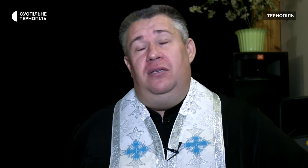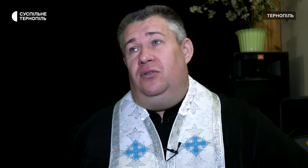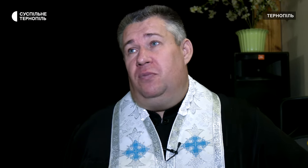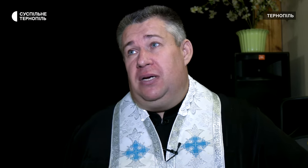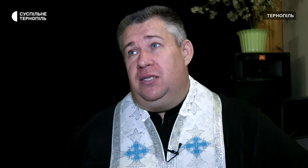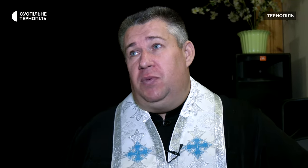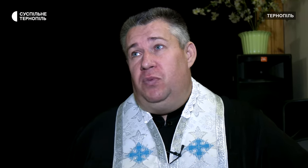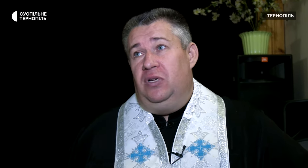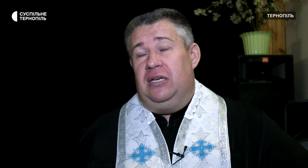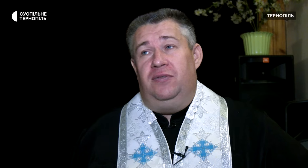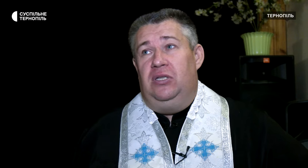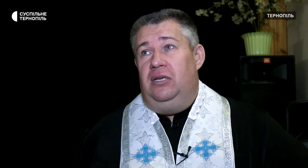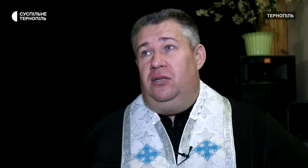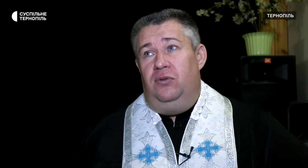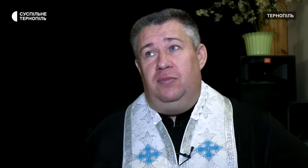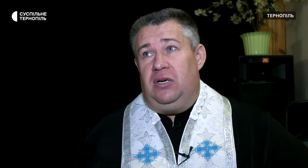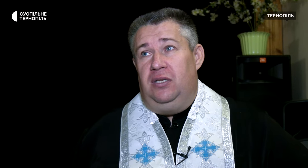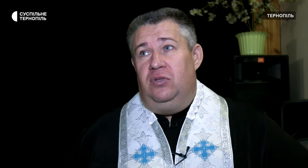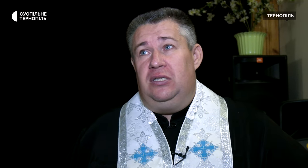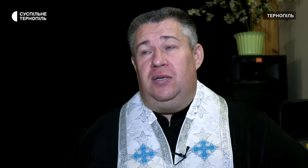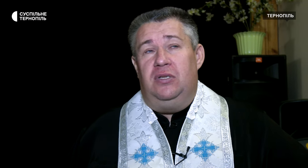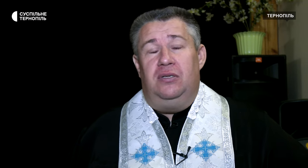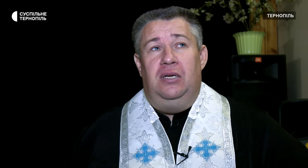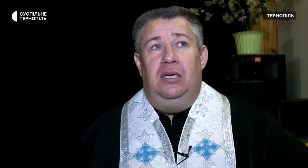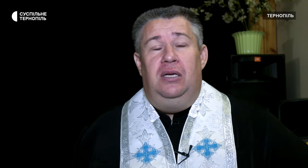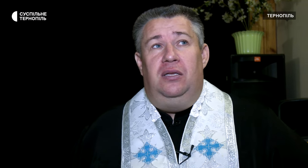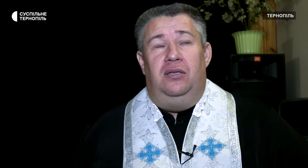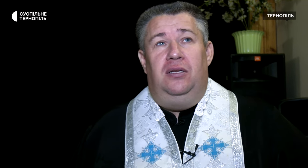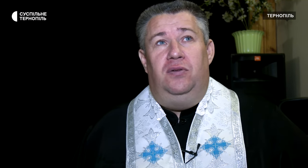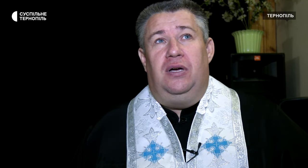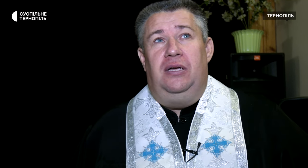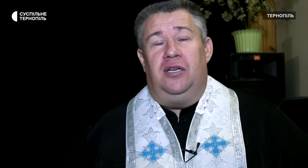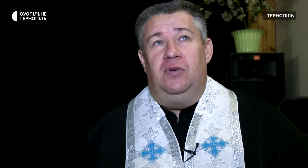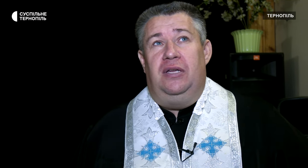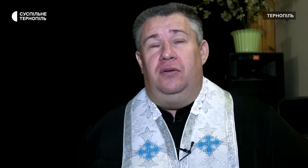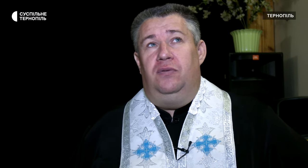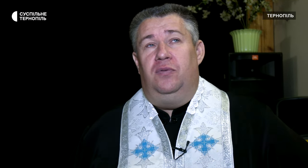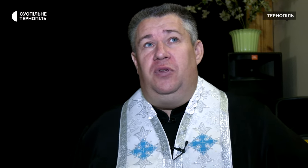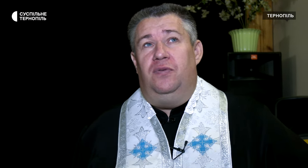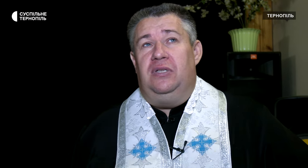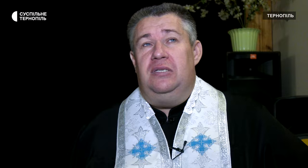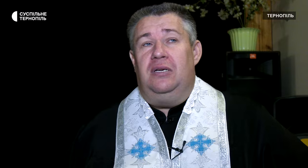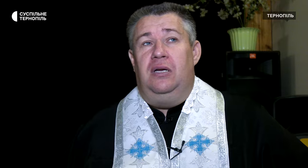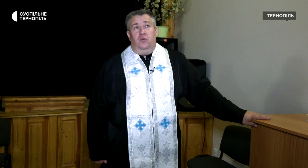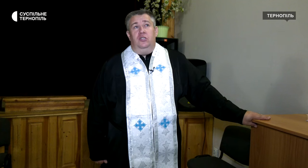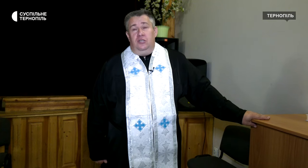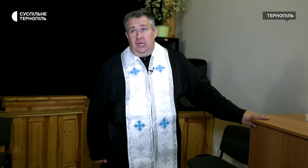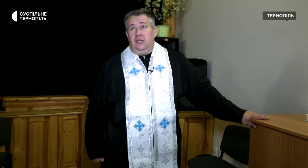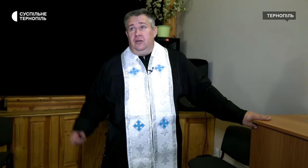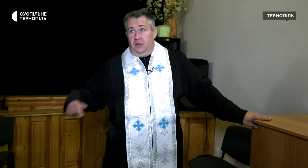діток максимум, бо інакше вчителі не дадуть з ними ради, бо це ж треба, дитина глуха, і треба нею опікуватися. Кожен рік